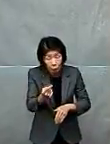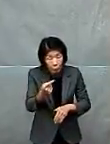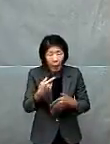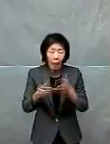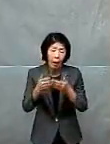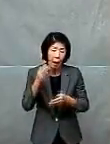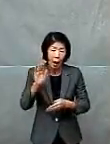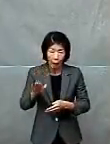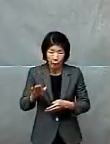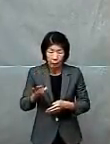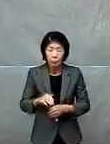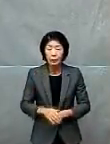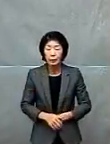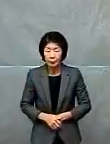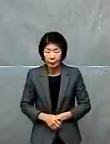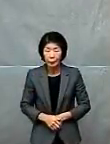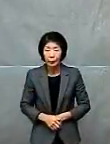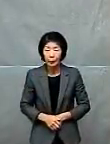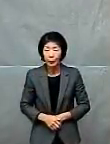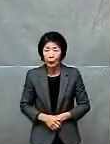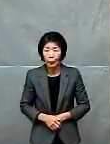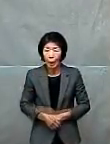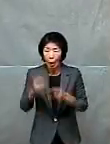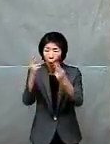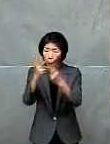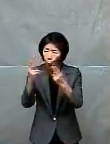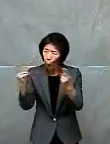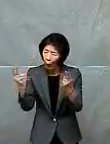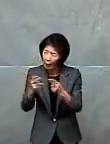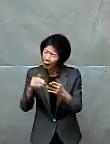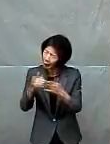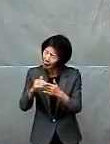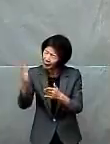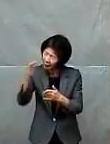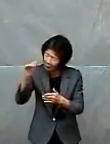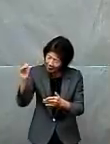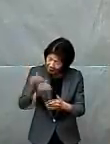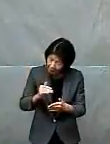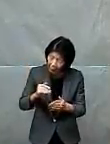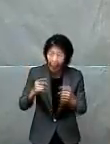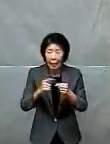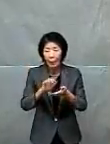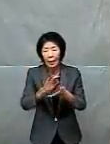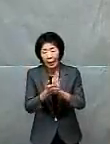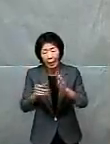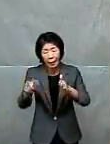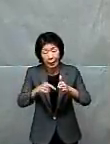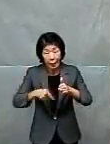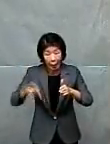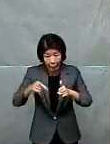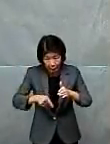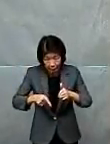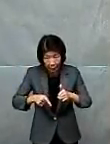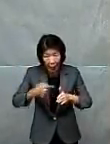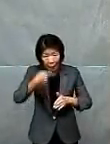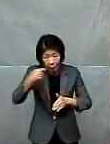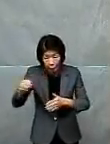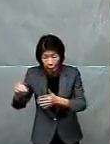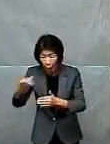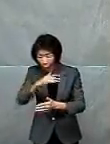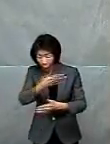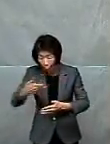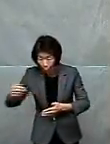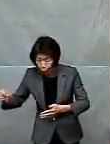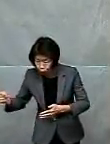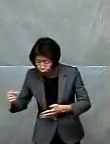けれども、北海道まで行かなくてもですね山形県内で、鮭が上ってくる